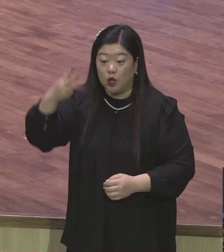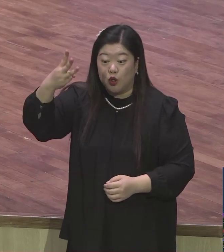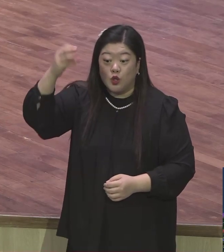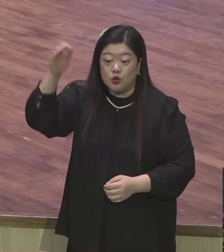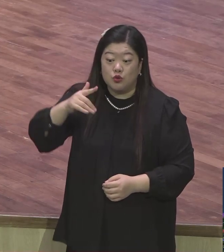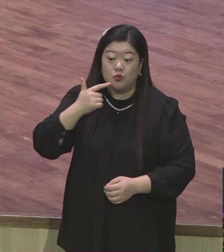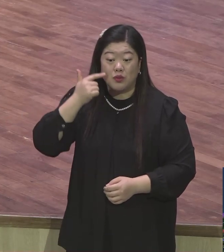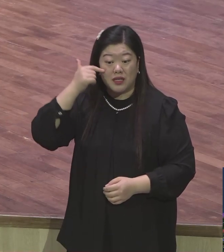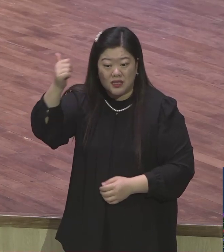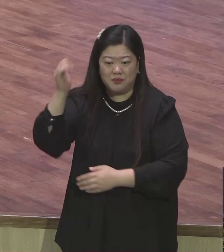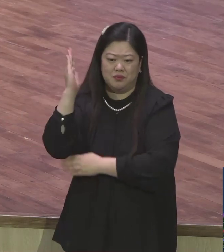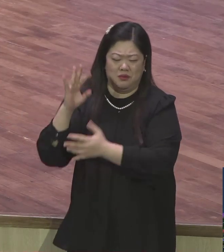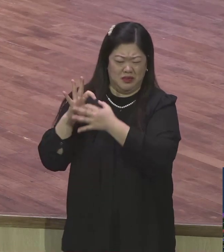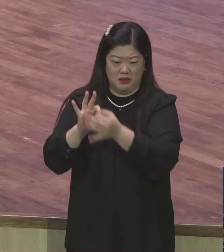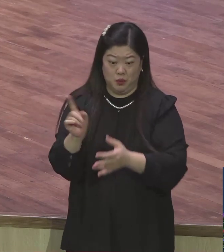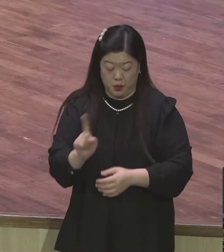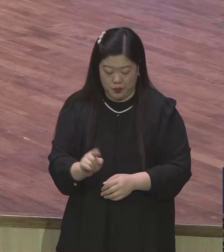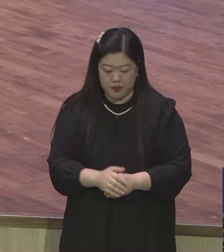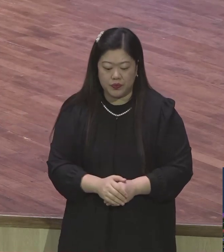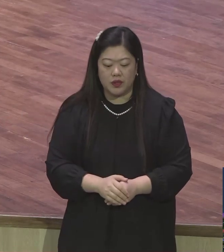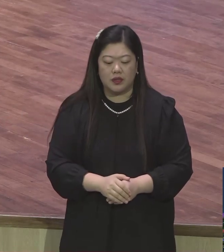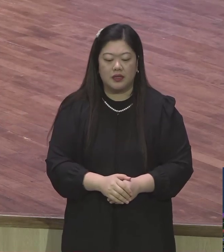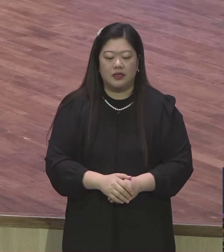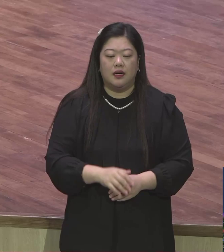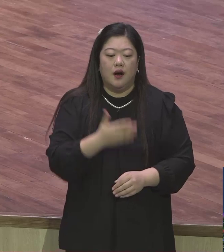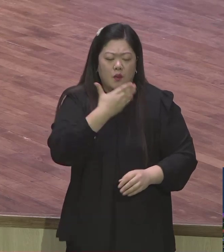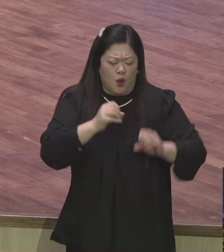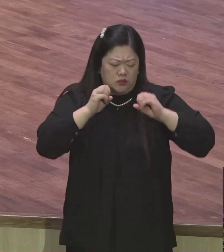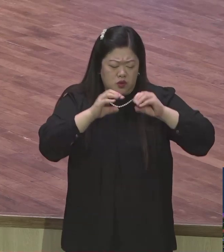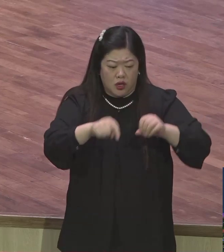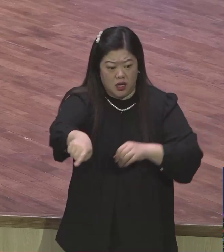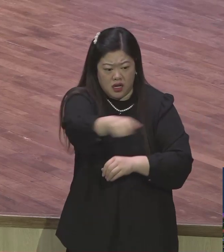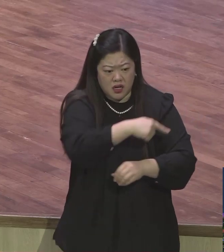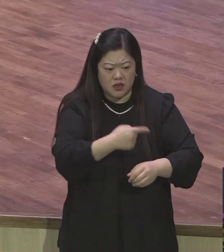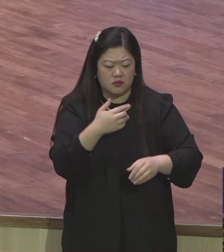이 시대 산다. 우리는 간다. 이들이 지금 보고 언약 전달해야 된다.